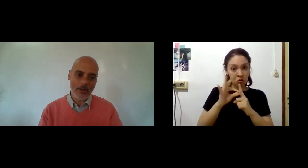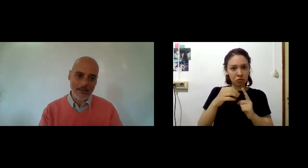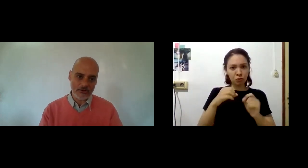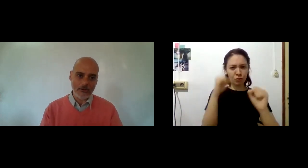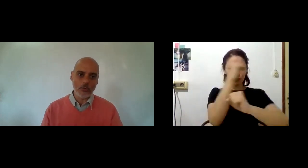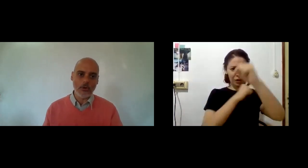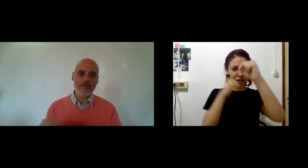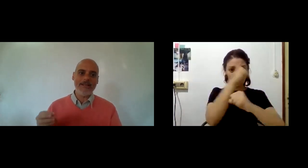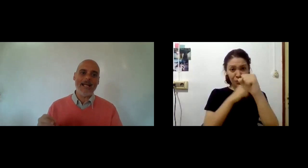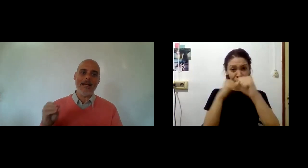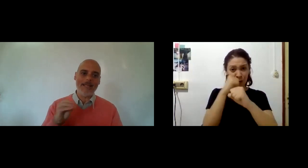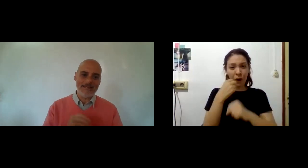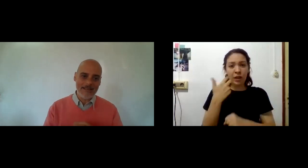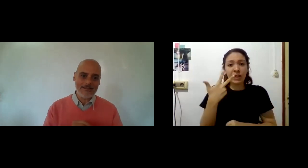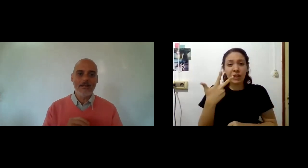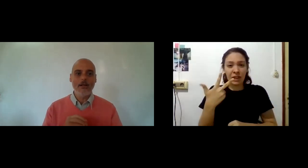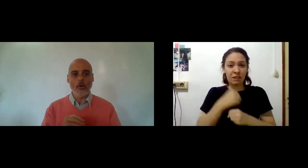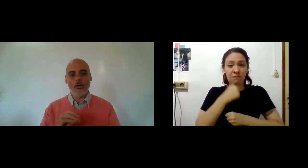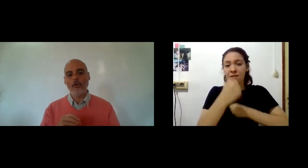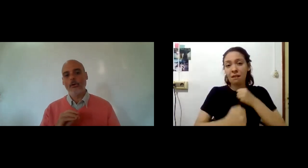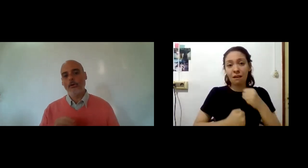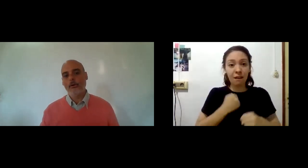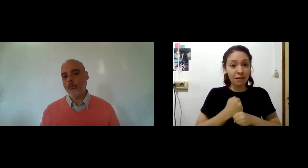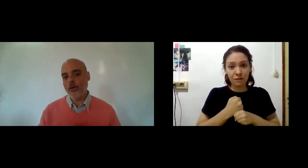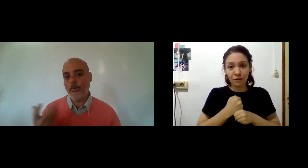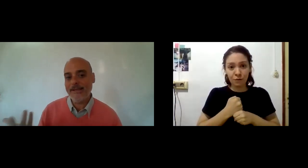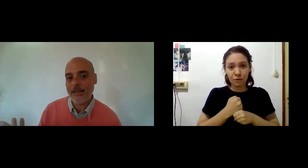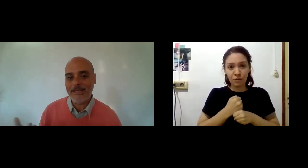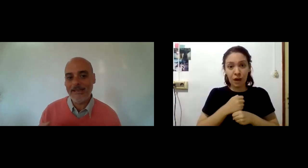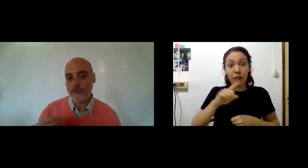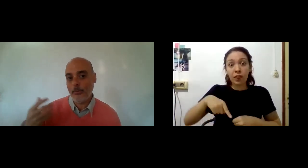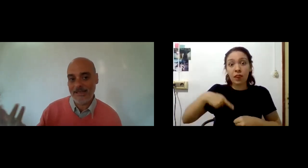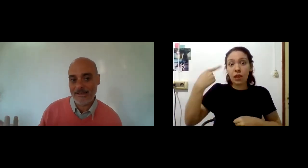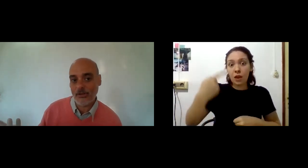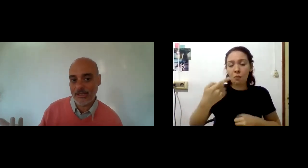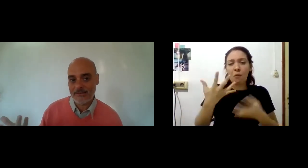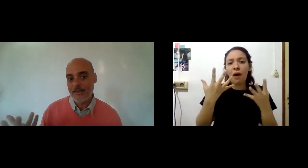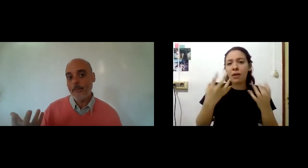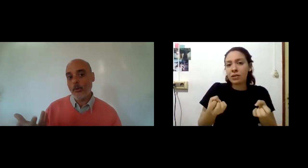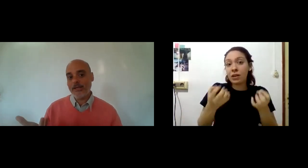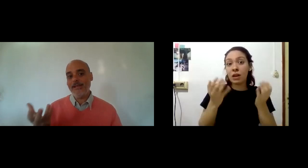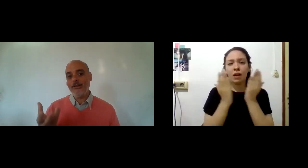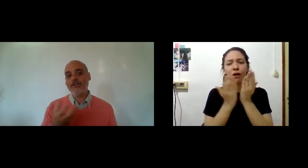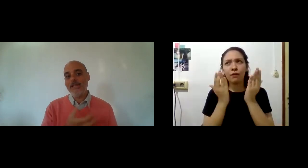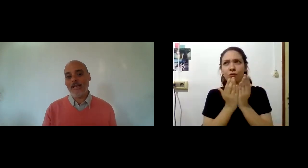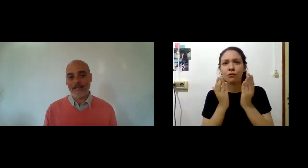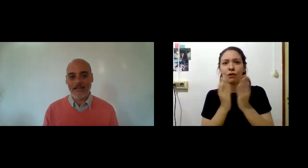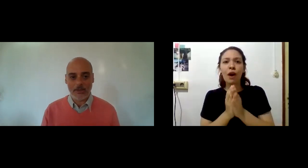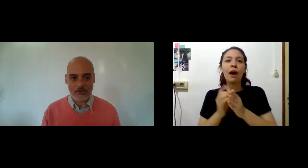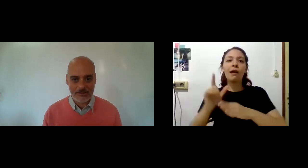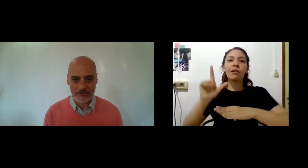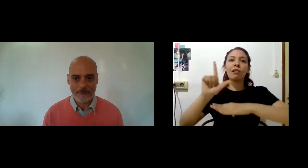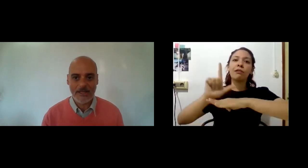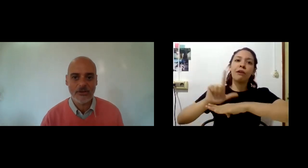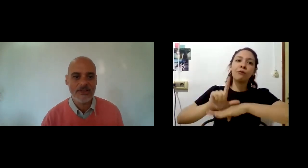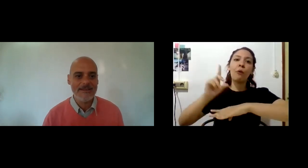hacer posgrados, o sea, uno no puede ingresar a maestrías o uno no puede ingresar a maestrías o especializaciones, porque no tiene una carrera de